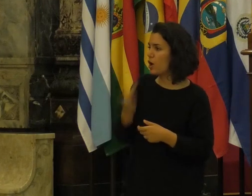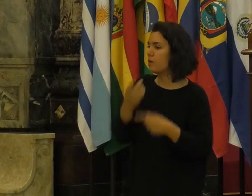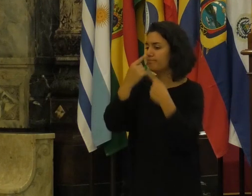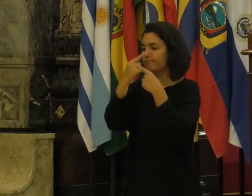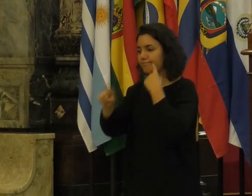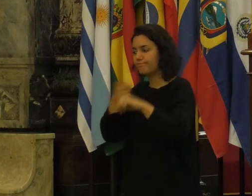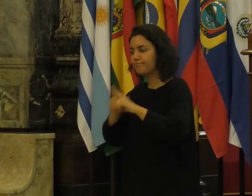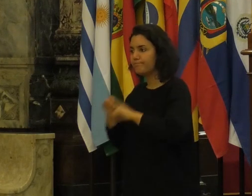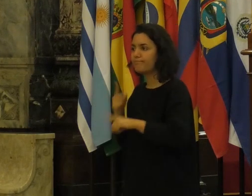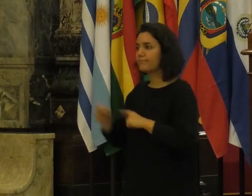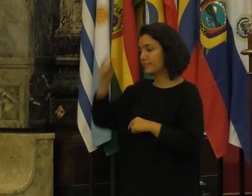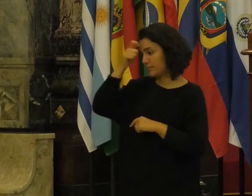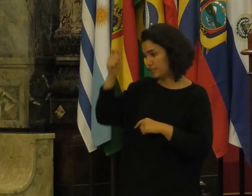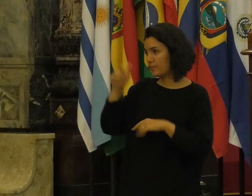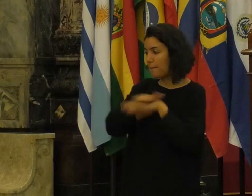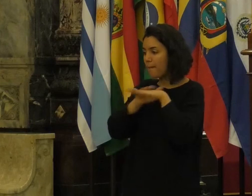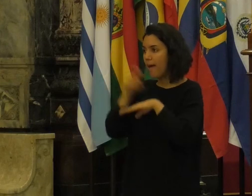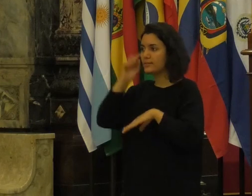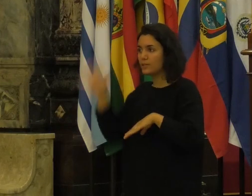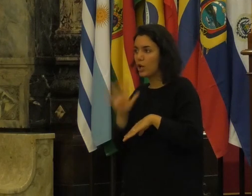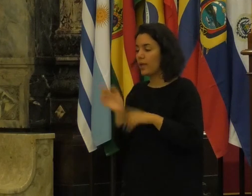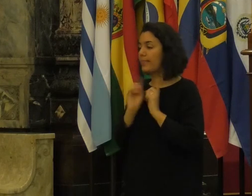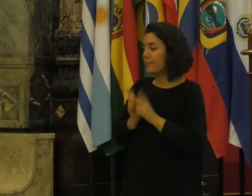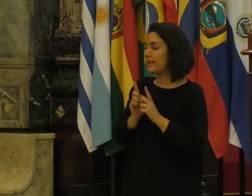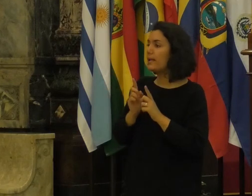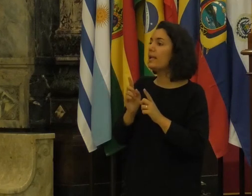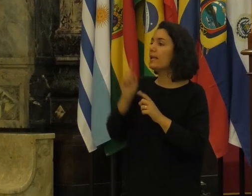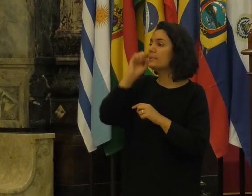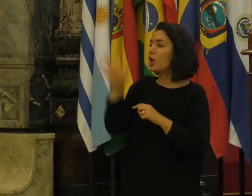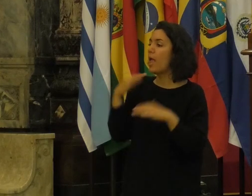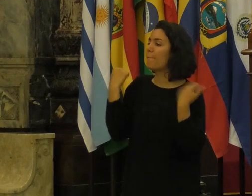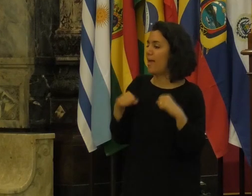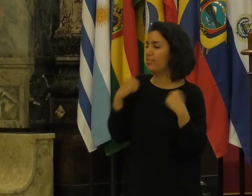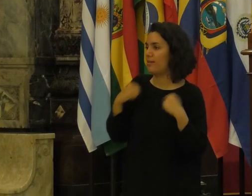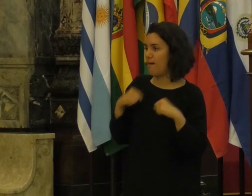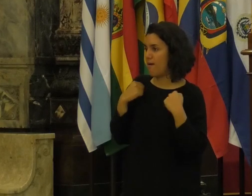entre ciencia básica psicológica y psicología aplicada.